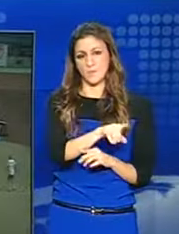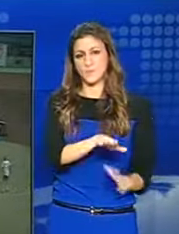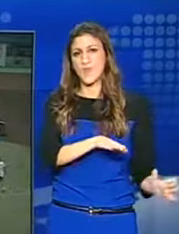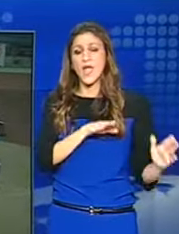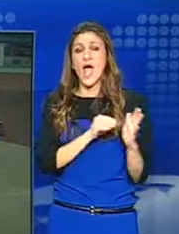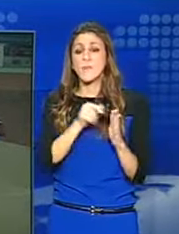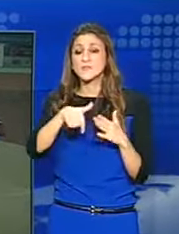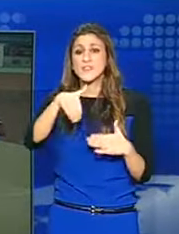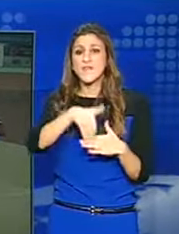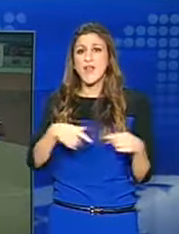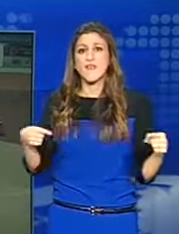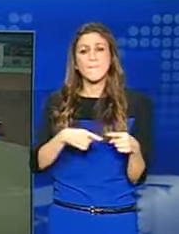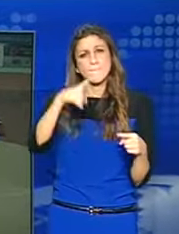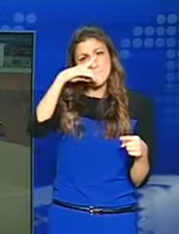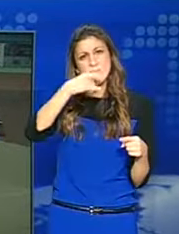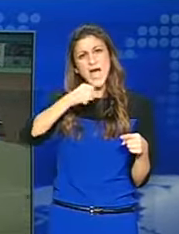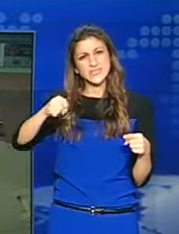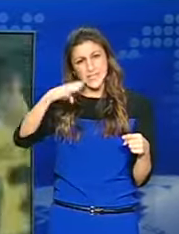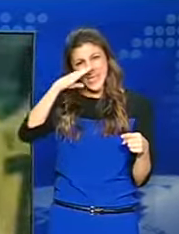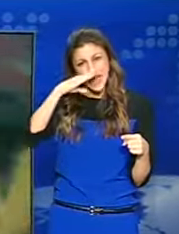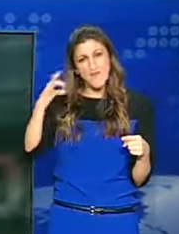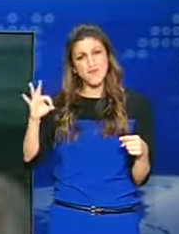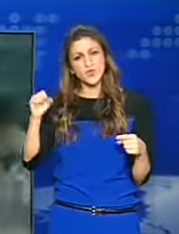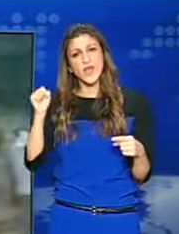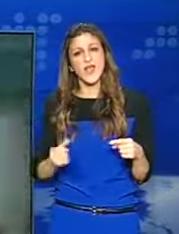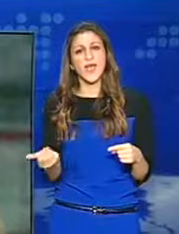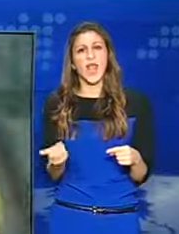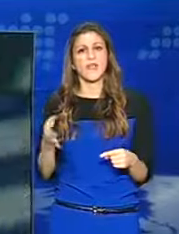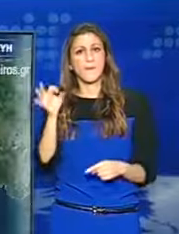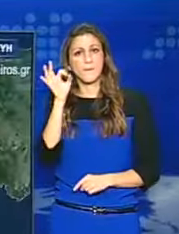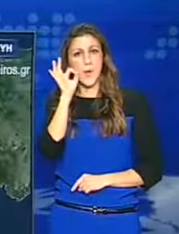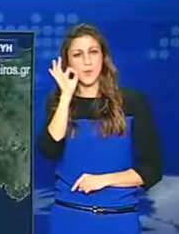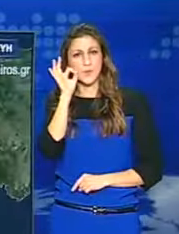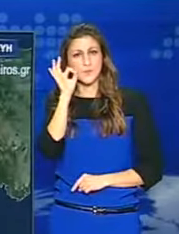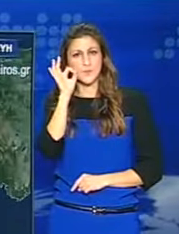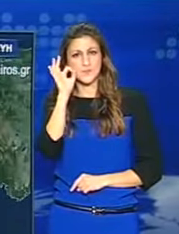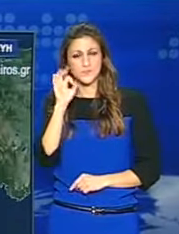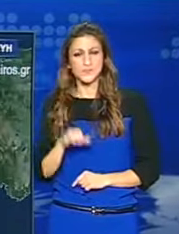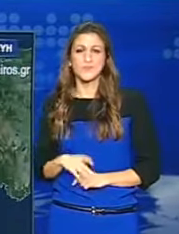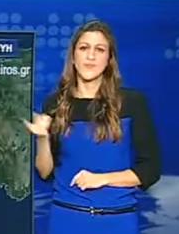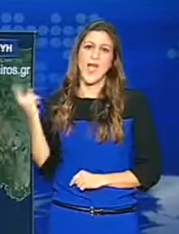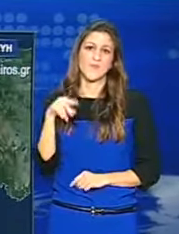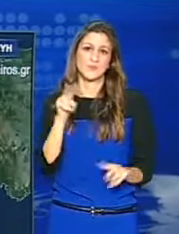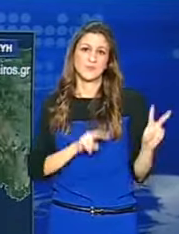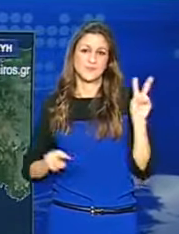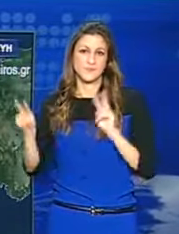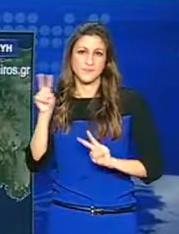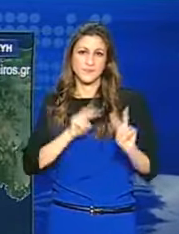οργάνωση παίζουν πας γιάννινα φωστήρας και καλλιθέα παοκ και μια ματιά στον αυριανό καιρό συννεφιά θα σημειωθεί σε